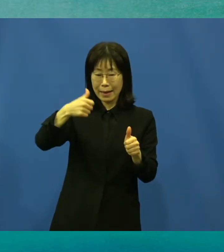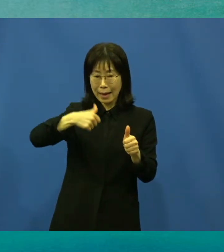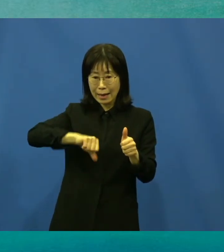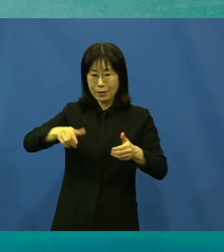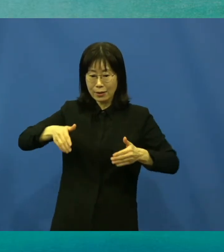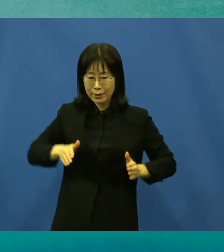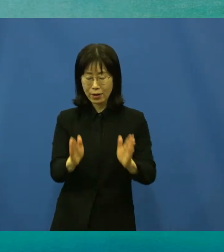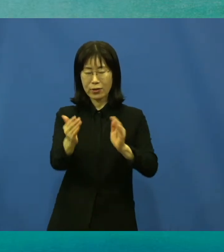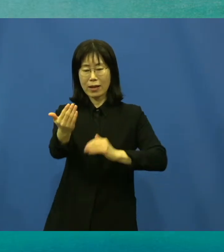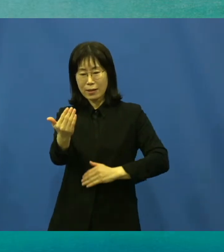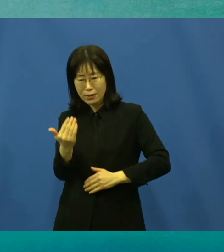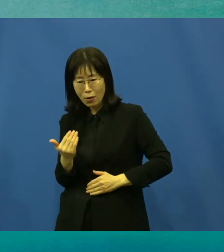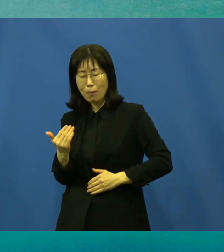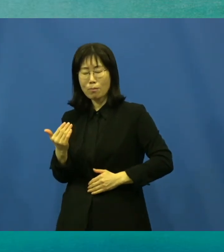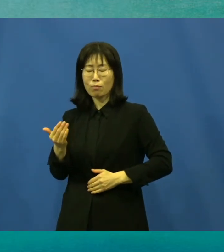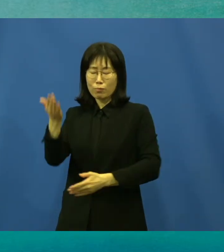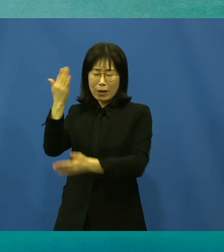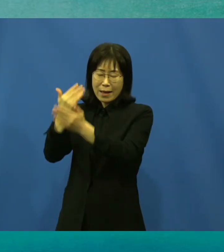그런 은혜 안에 있었습니다.